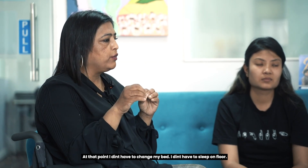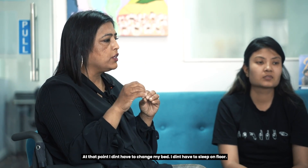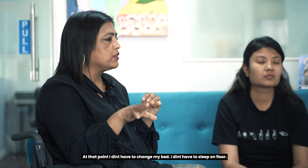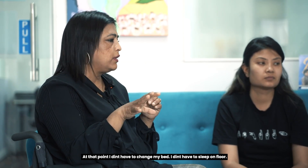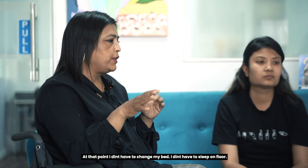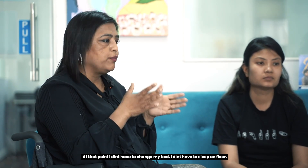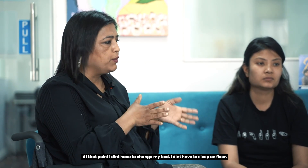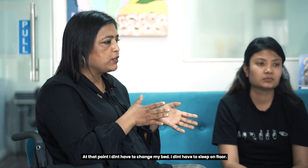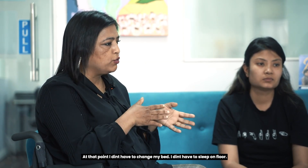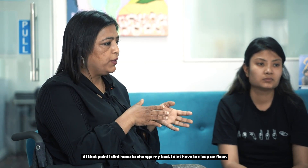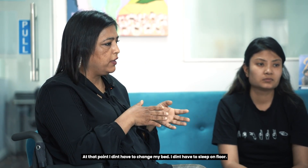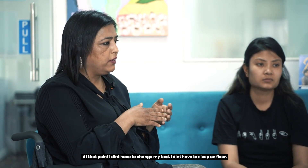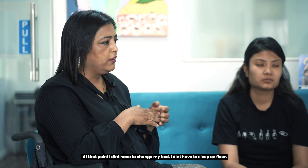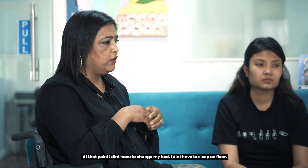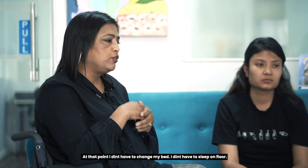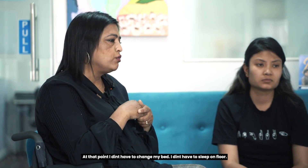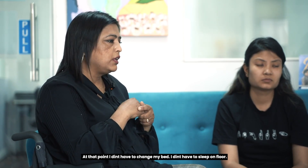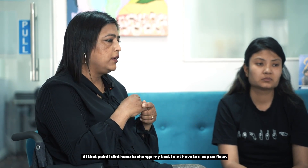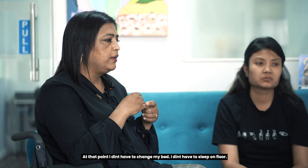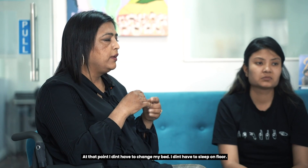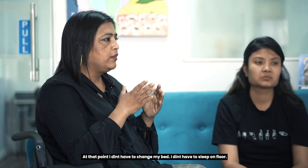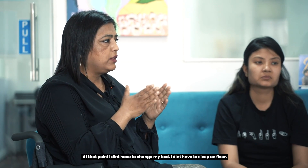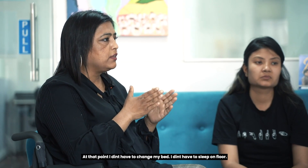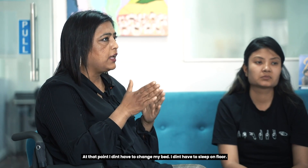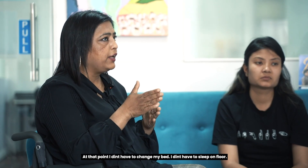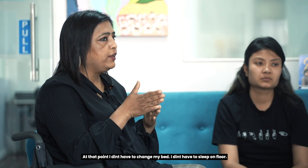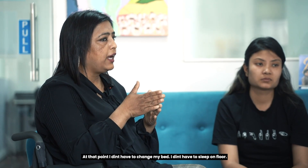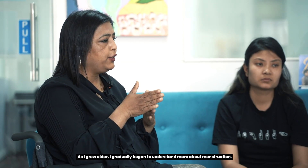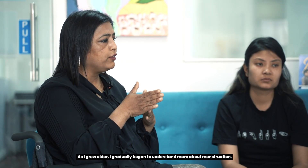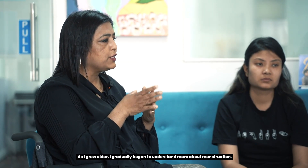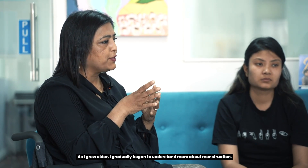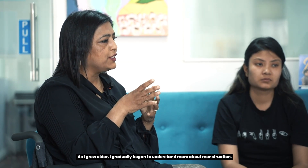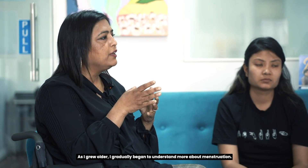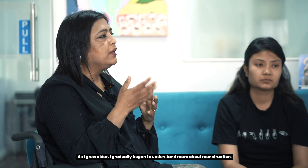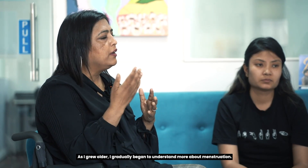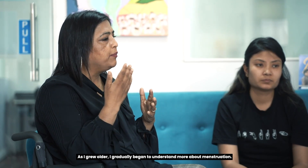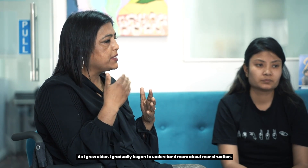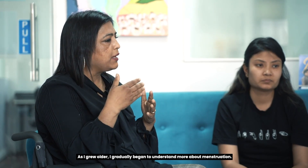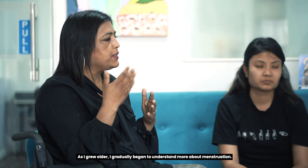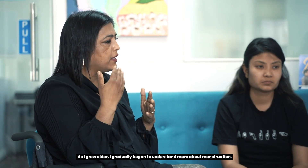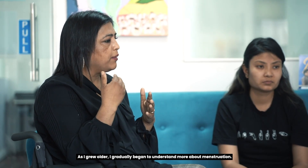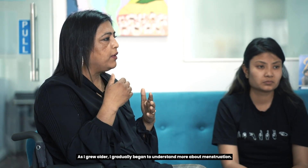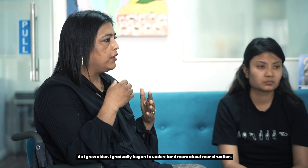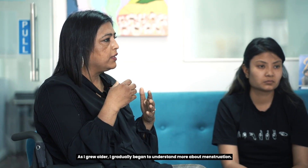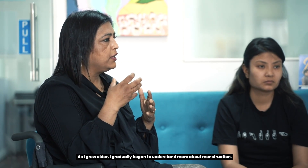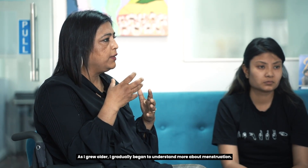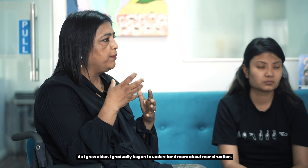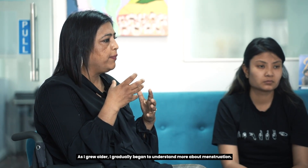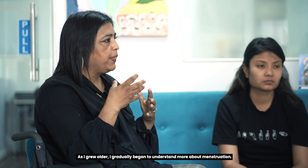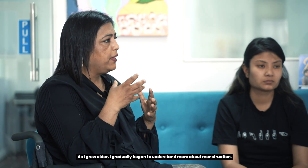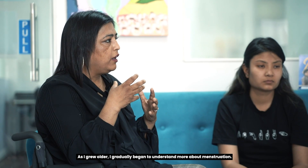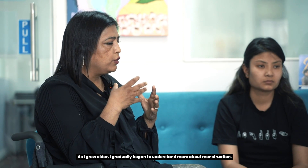मेरो बेडहरू चेन्ज गर्नु परेन भुइँमा सुत्नु परेन त्यो चाहिँ त्यसरी आइयो त्यसपछि बिस्तारै अब